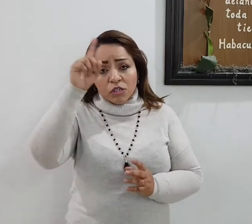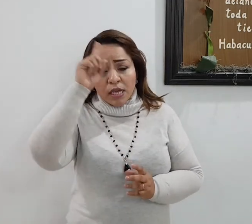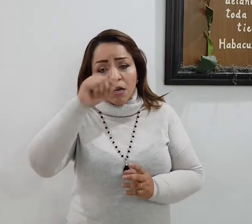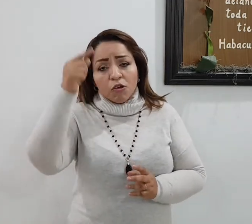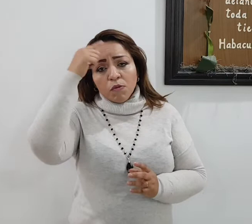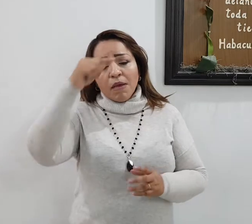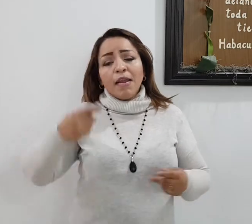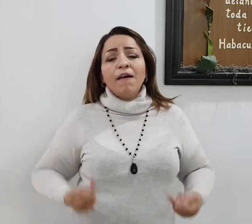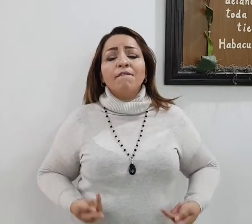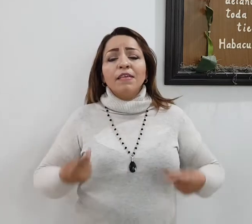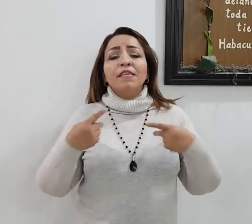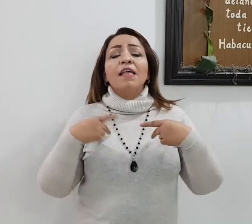hermanos?